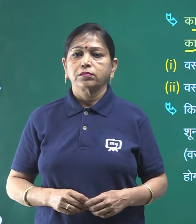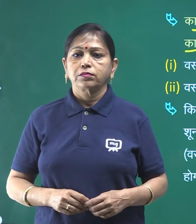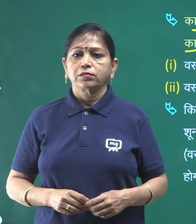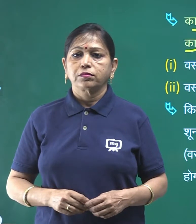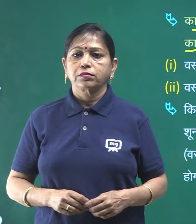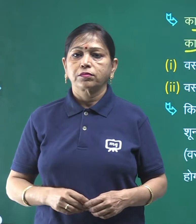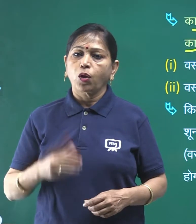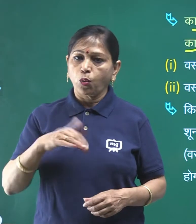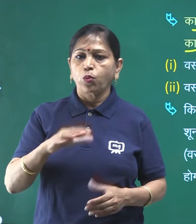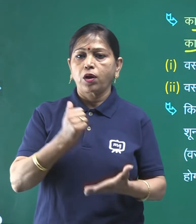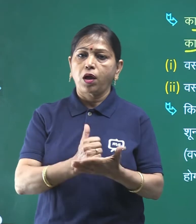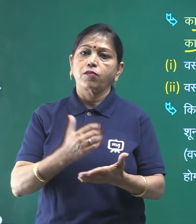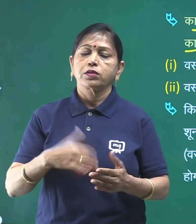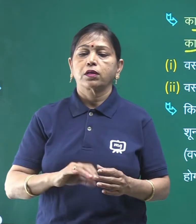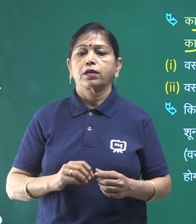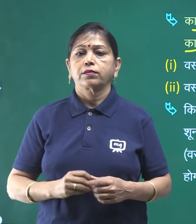होना आवश्यक है।